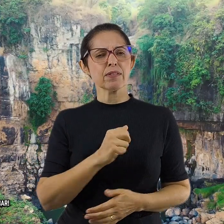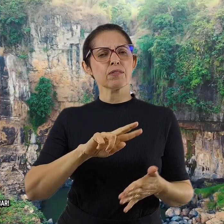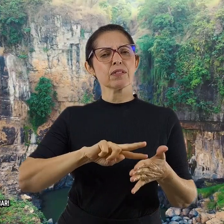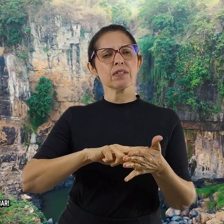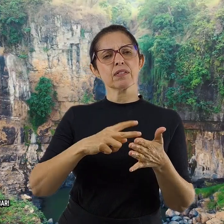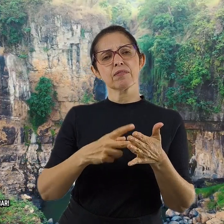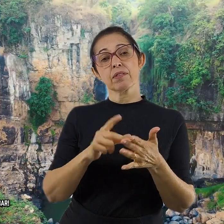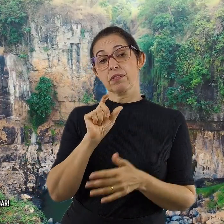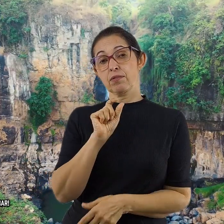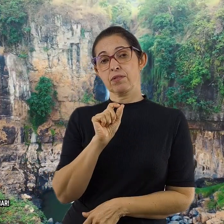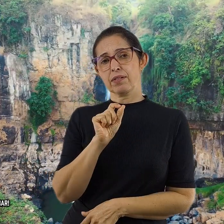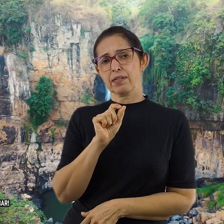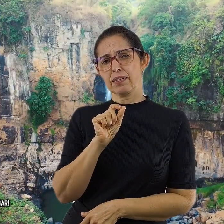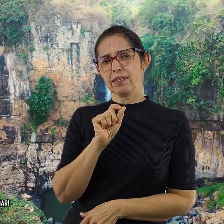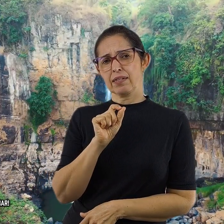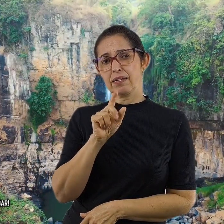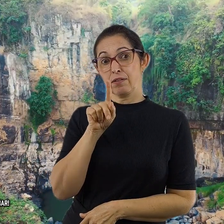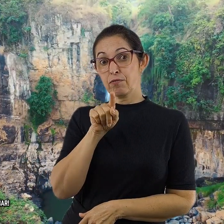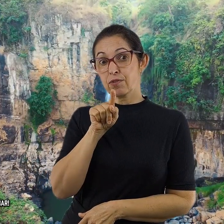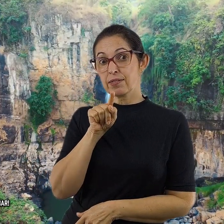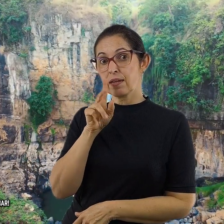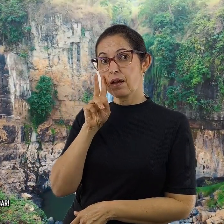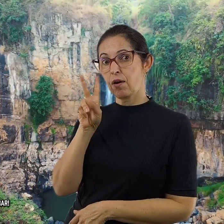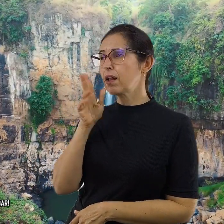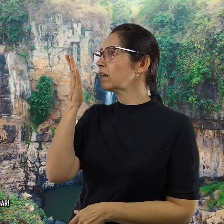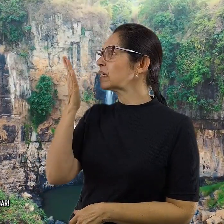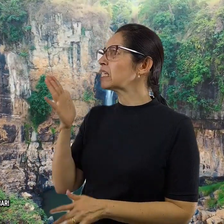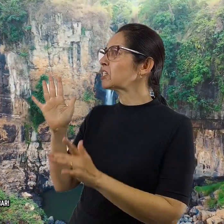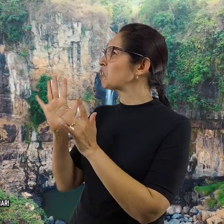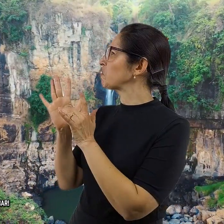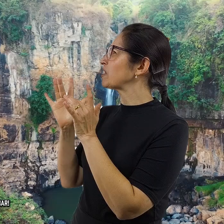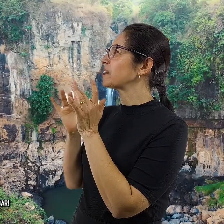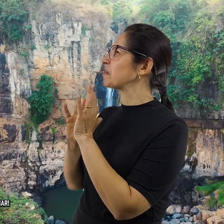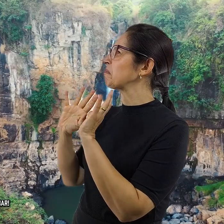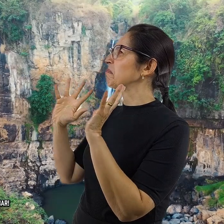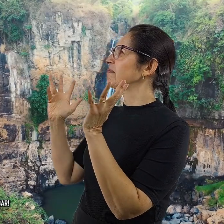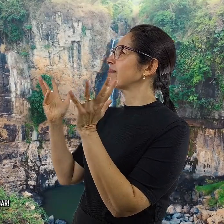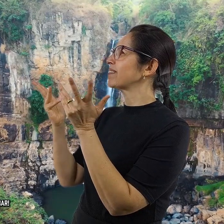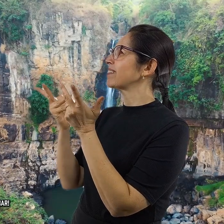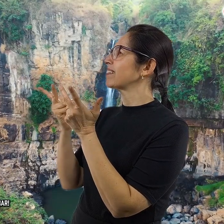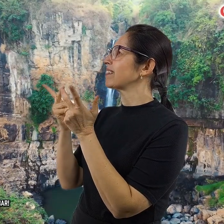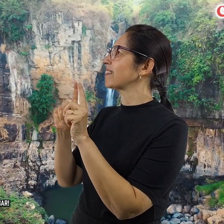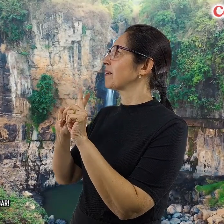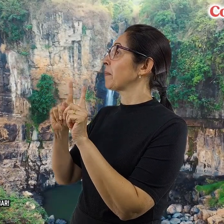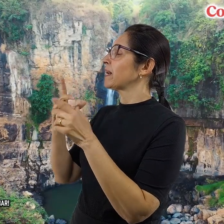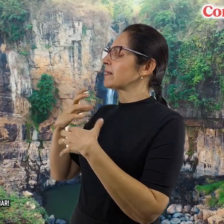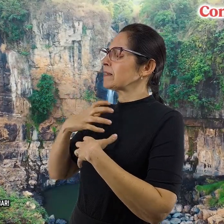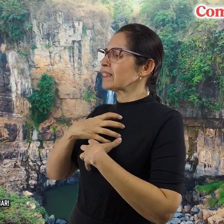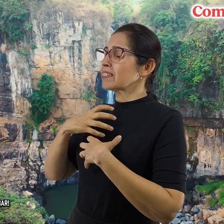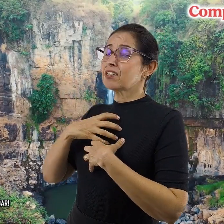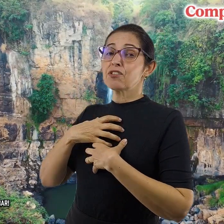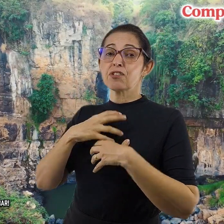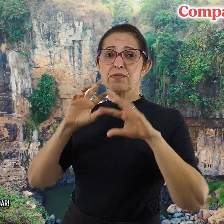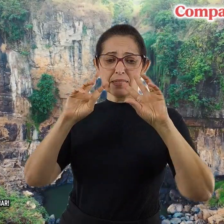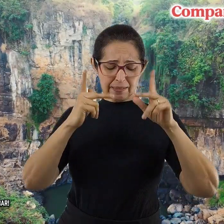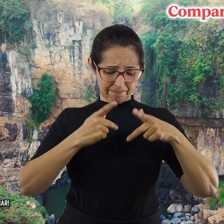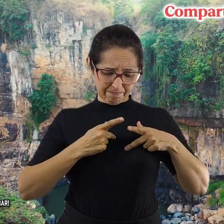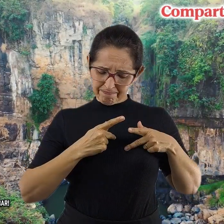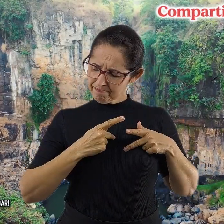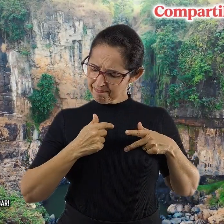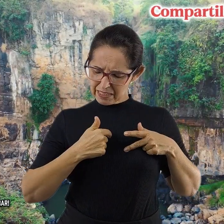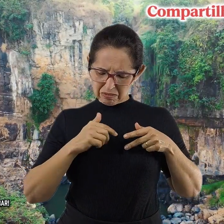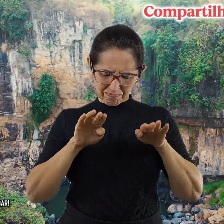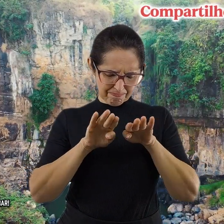Jesus, se maravilhar com Ele e sentir o quão indigno você